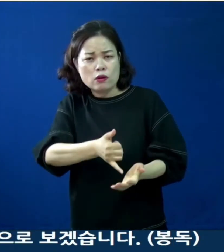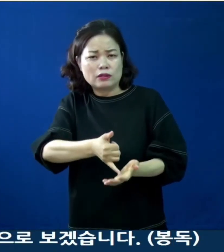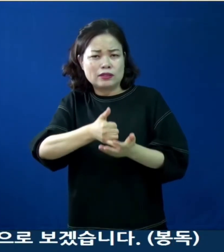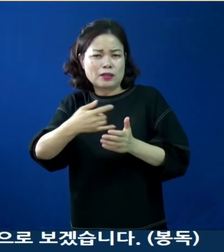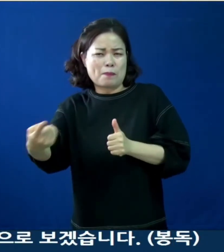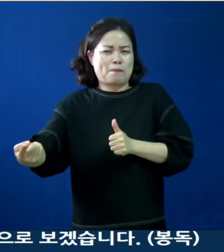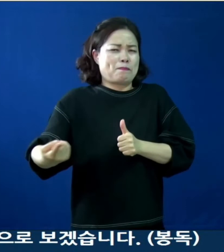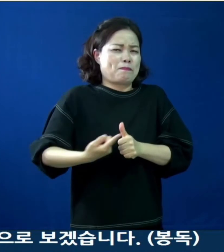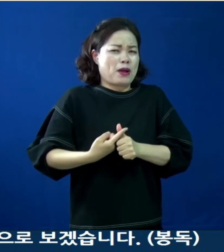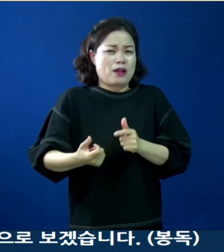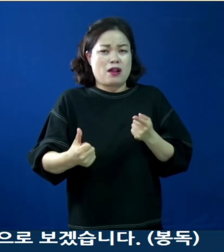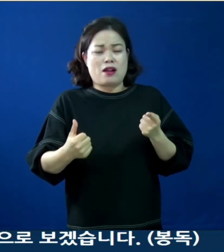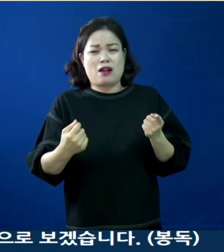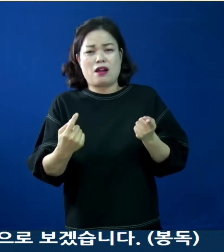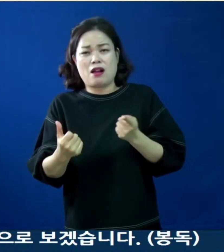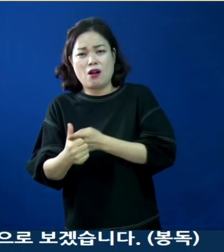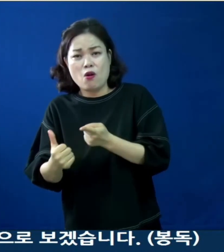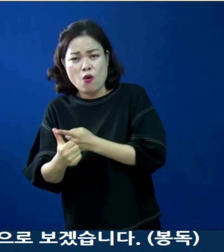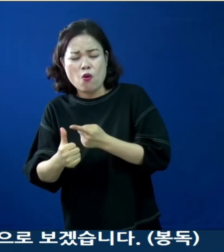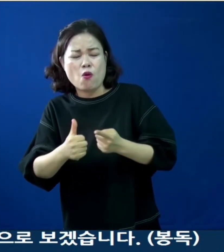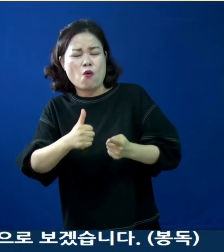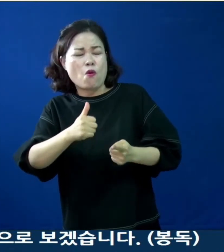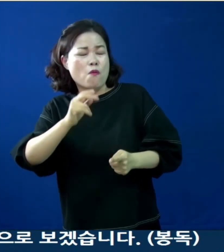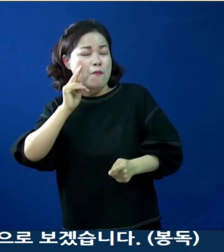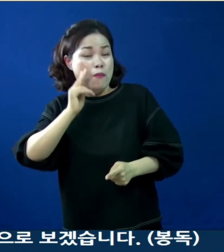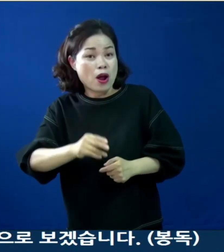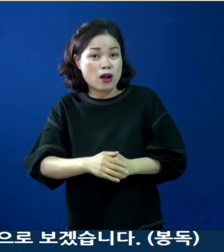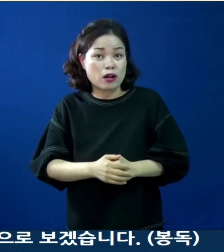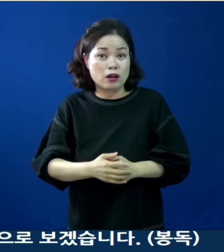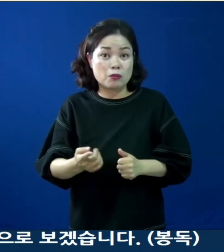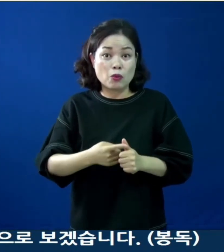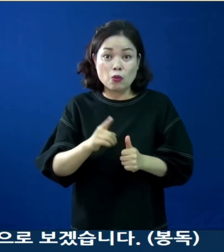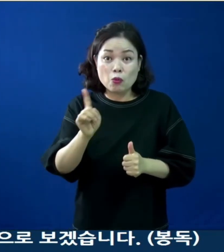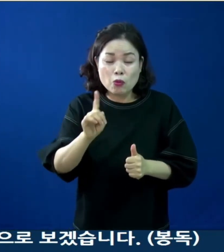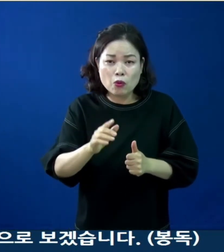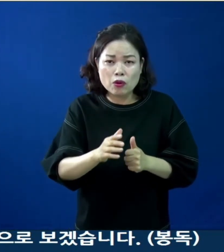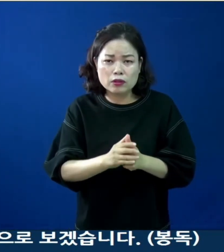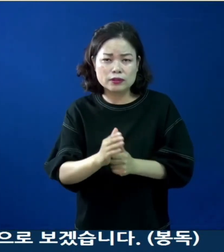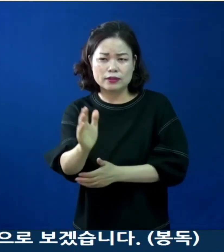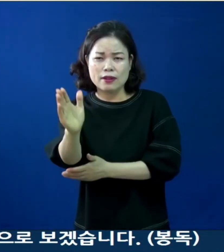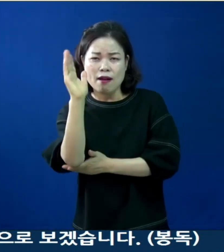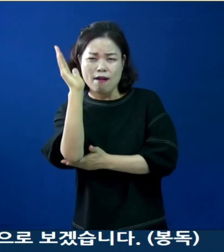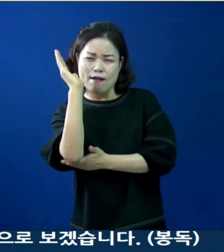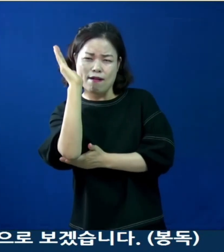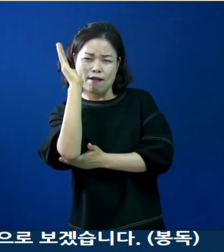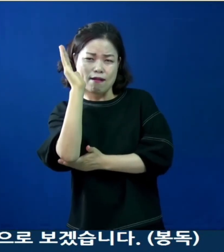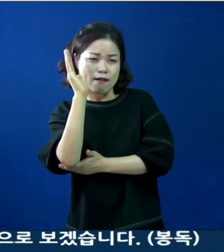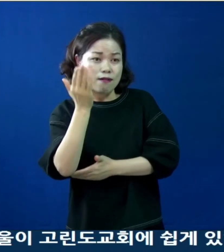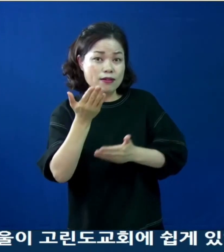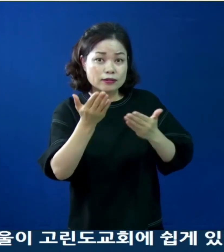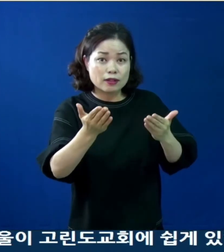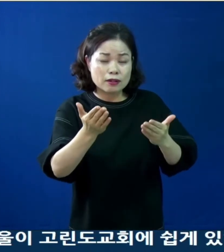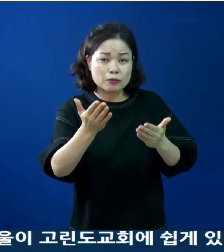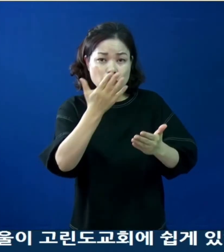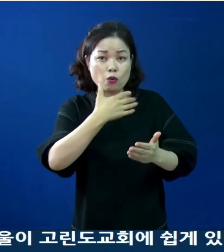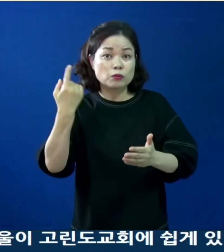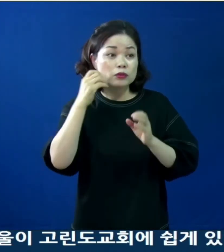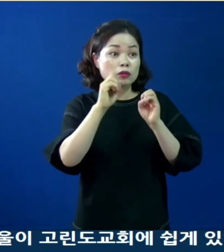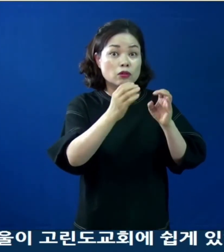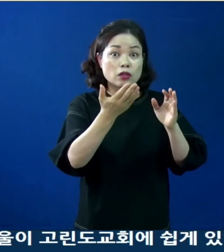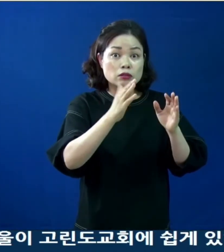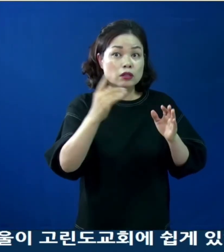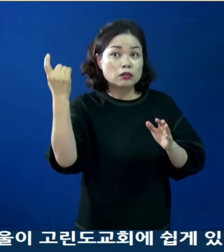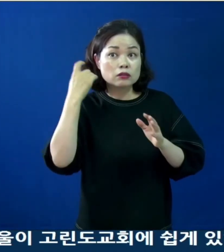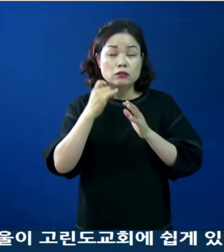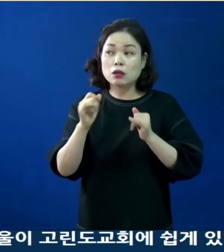모독을 당할 정도로 고생을 합니다. 어떤 모독인 줄 아세요? 설교를 실컷 했더니 열심히 복음을 전했더니